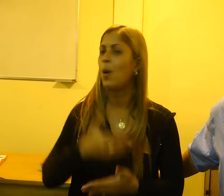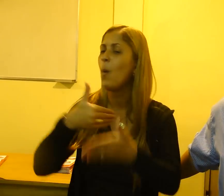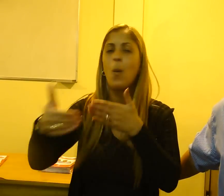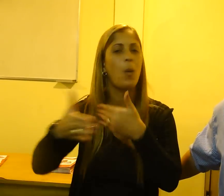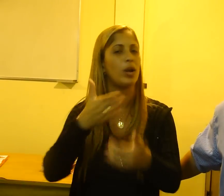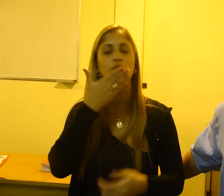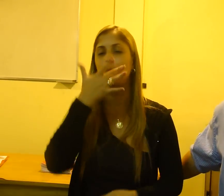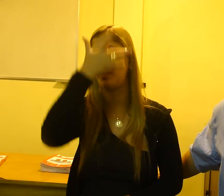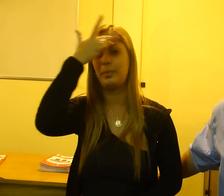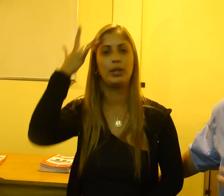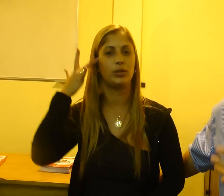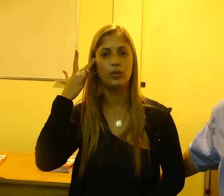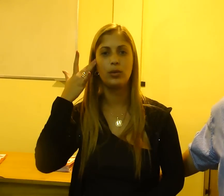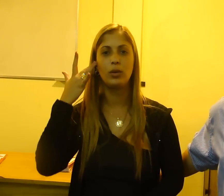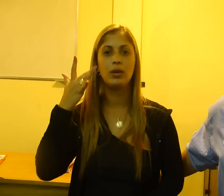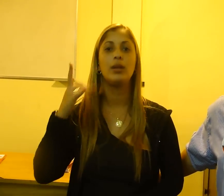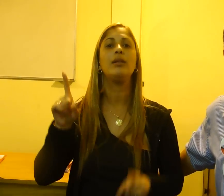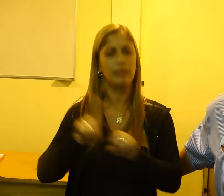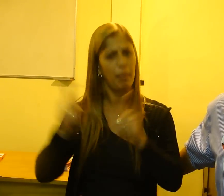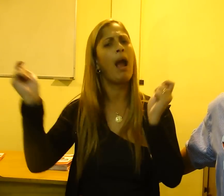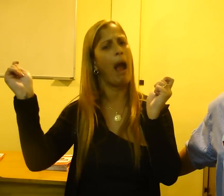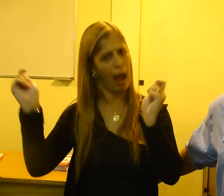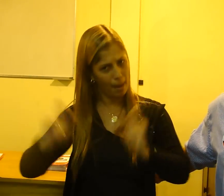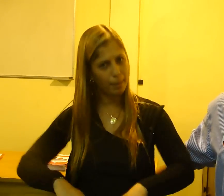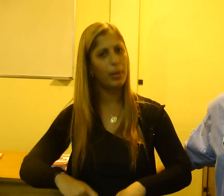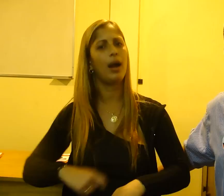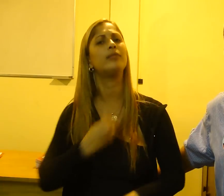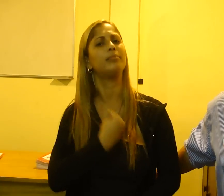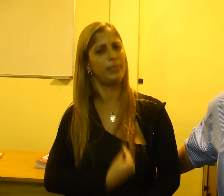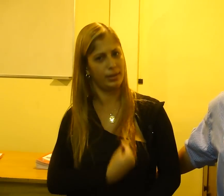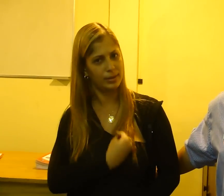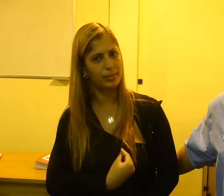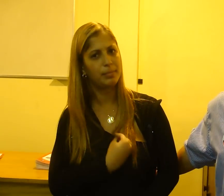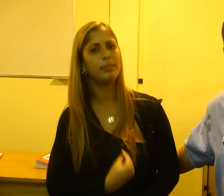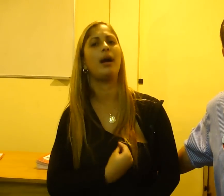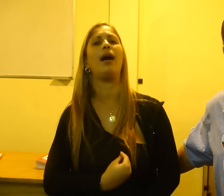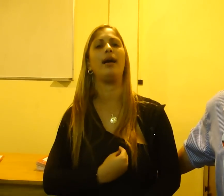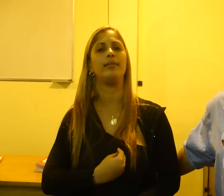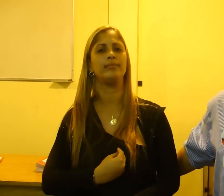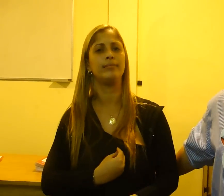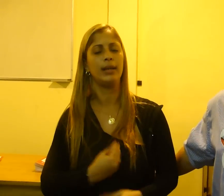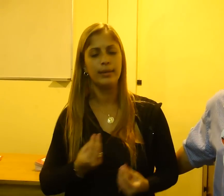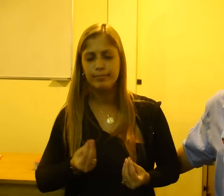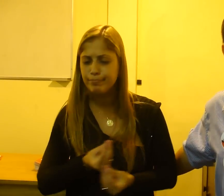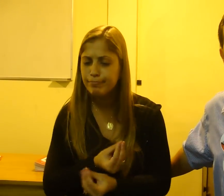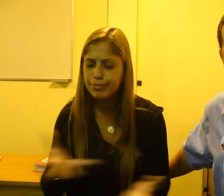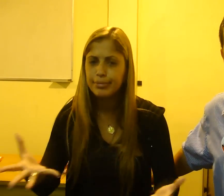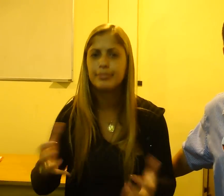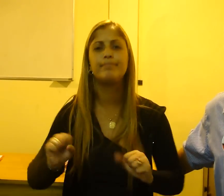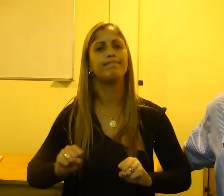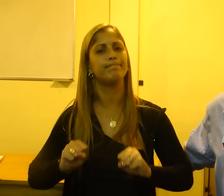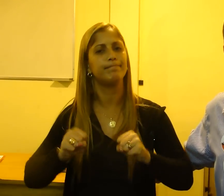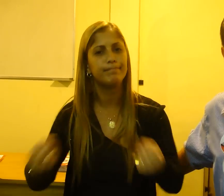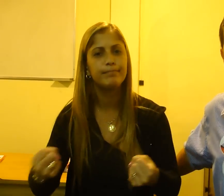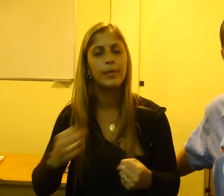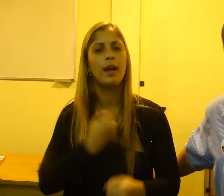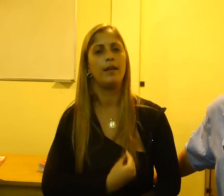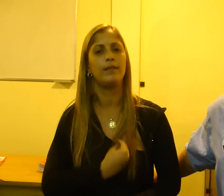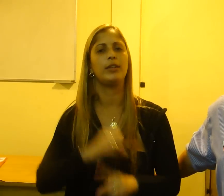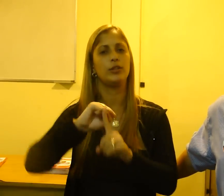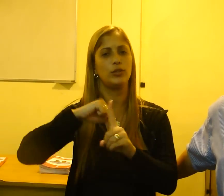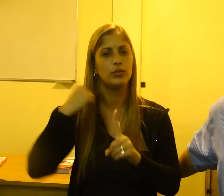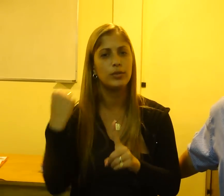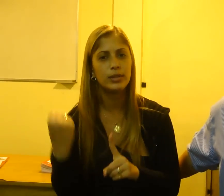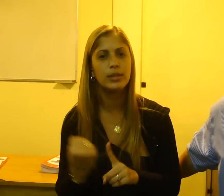humanos e totalmente capazes de participar, de contribuir e de fortalecer a vida social, a